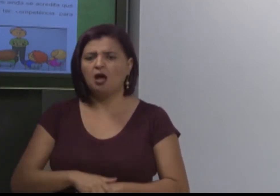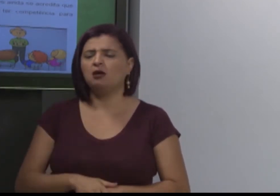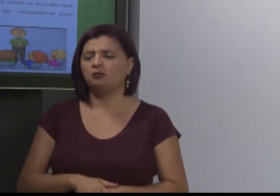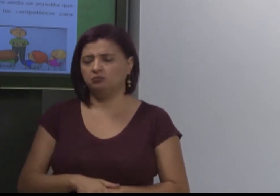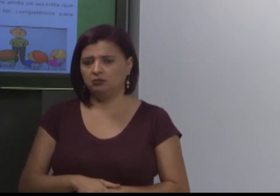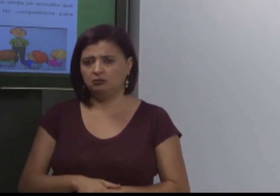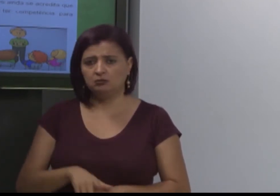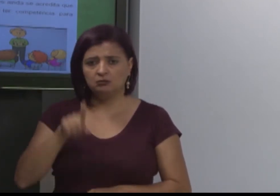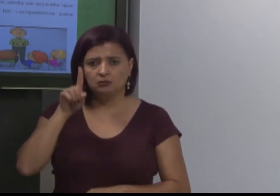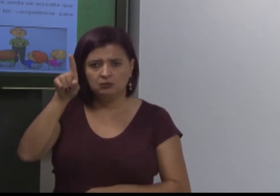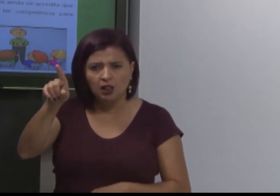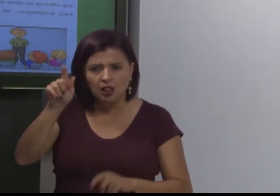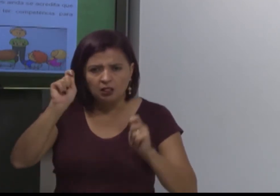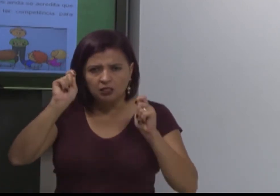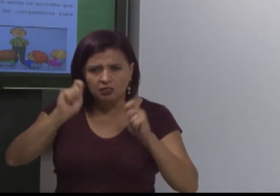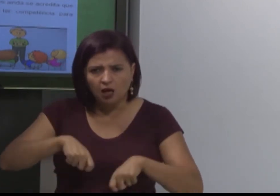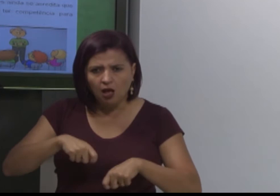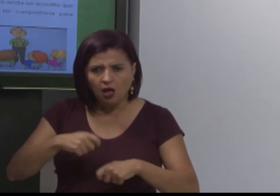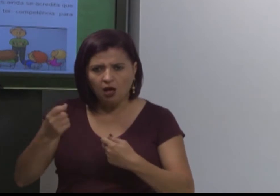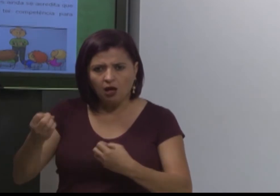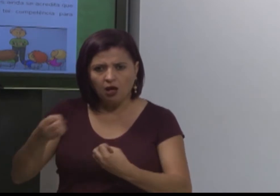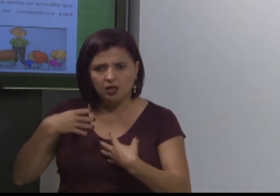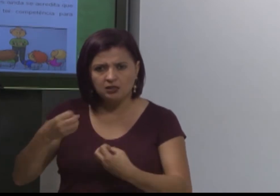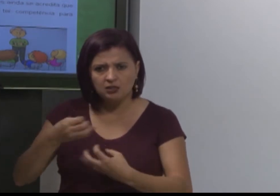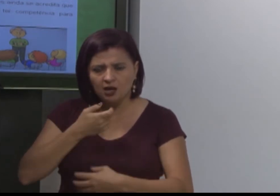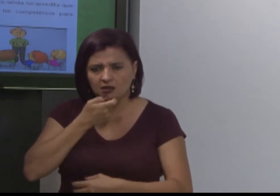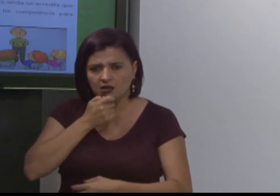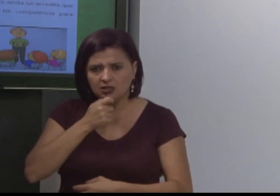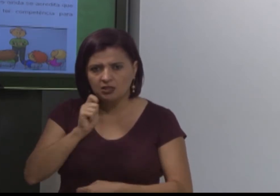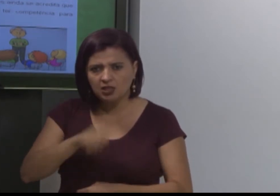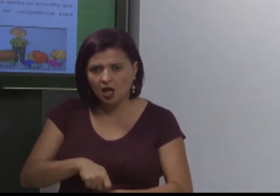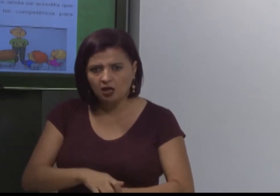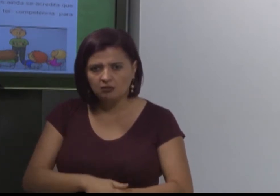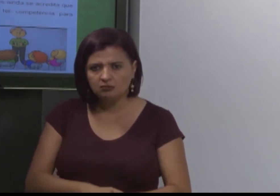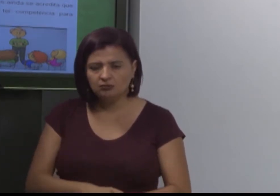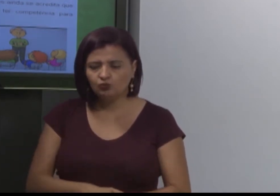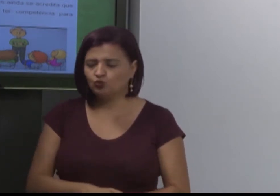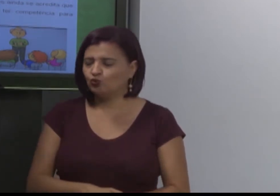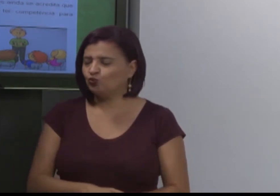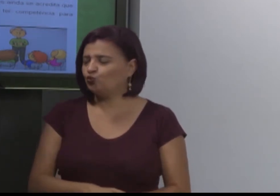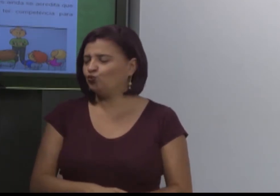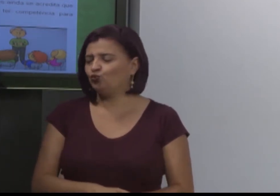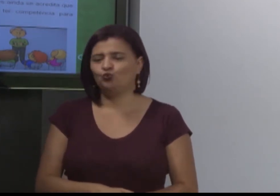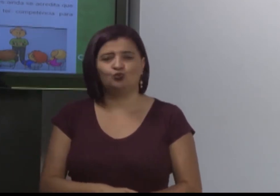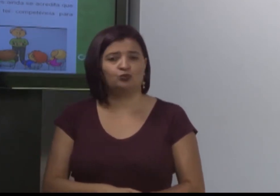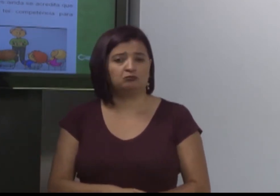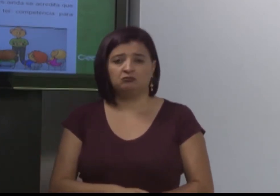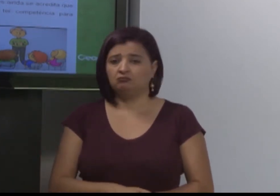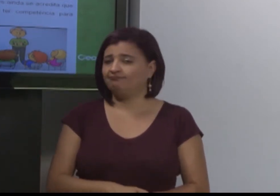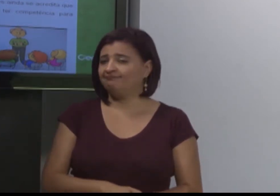Ele sabe o inglês. Ele tem a competência para ensinar o inglês?